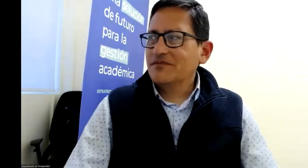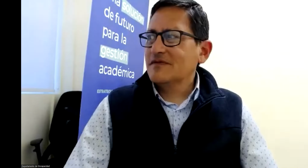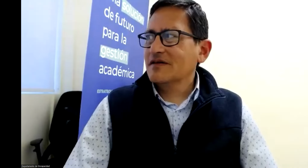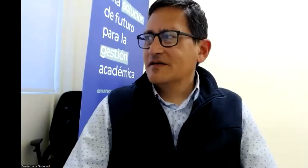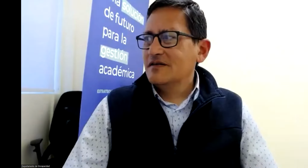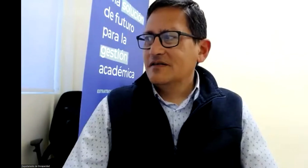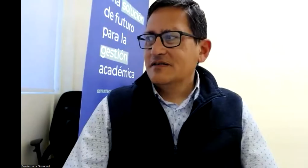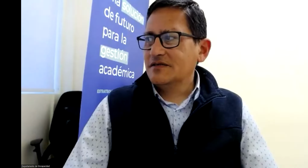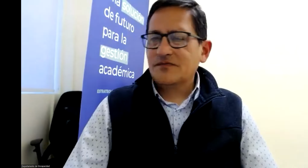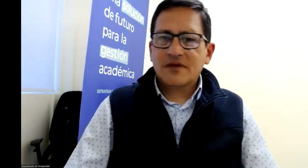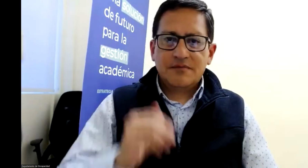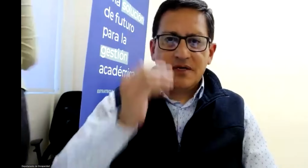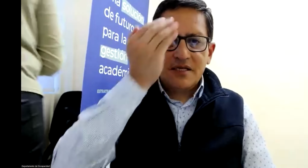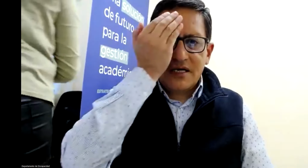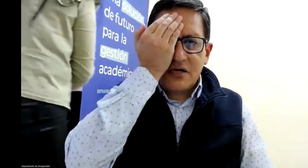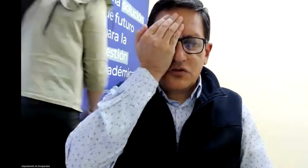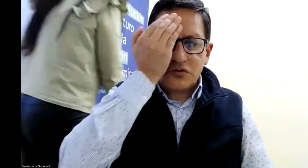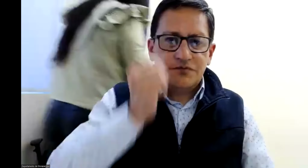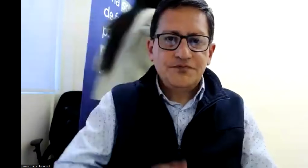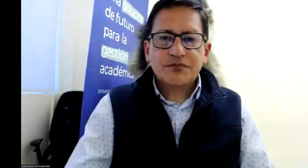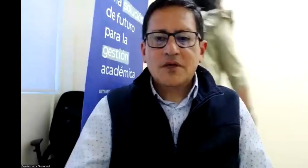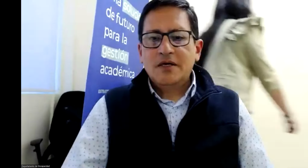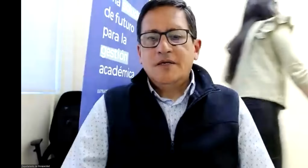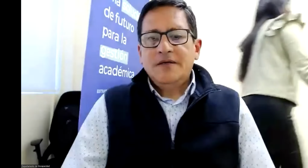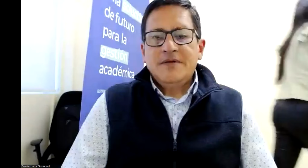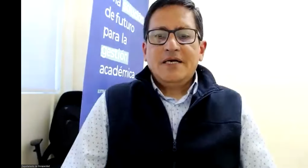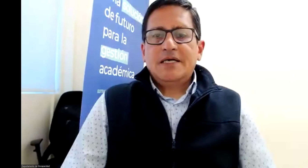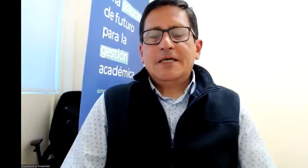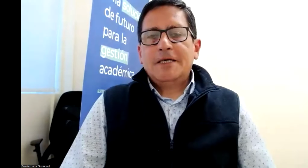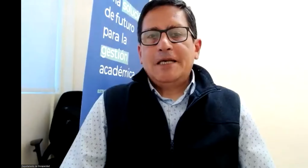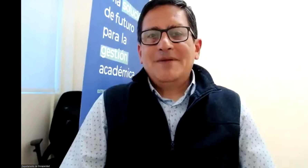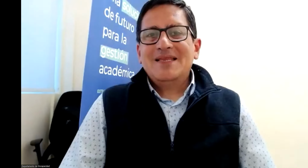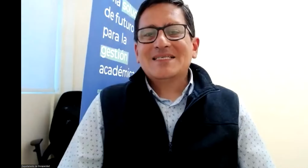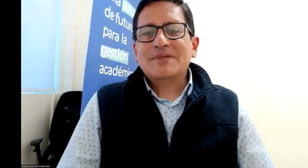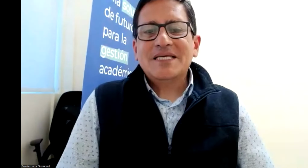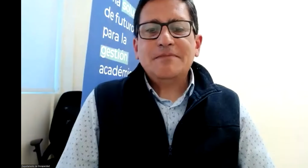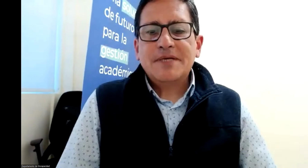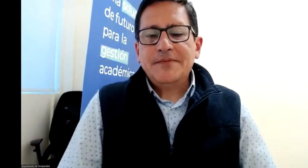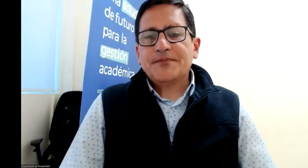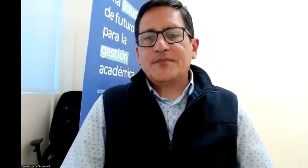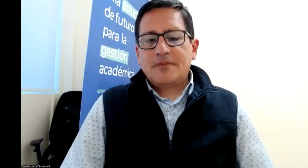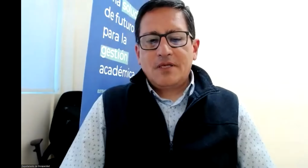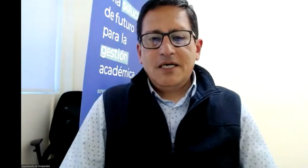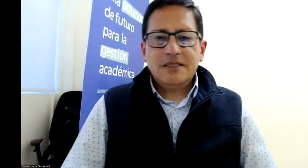de agosto ya el mes de septiembre es